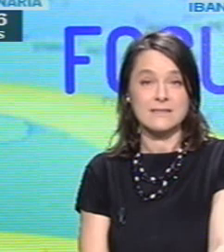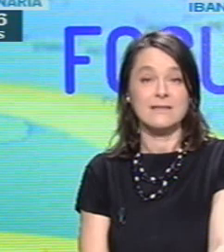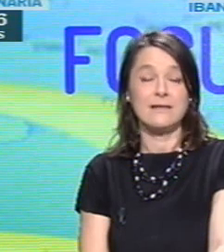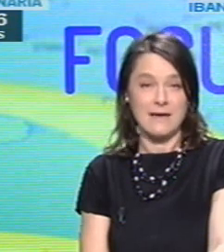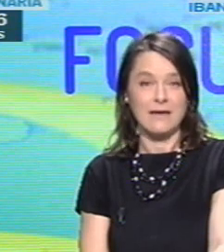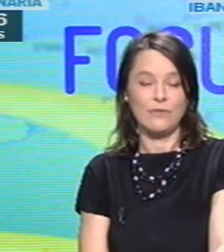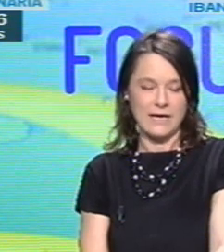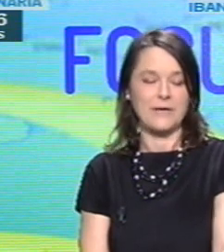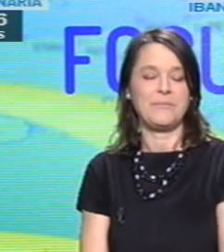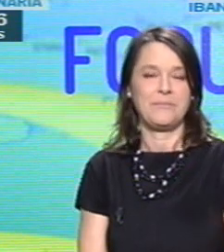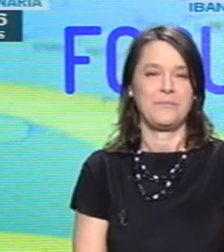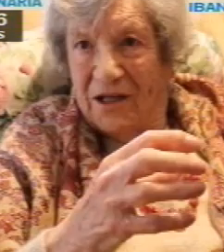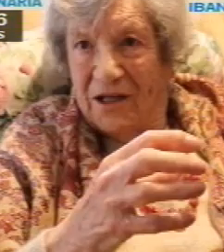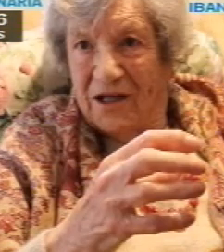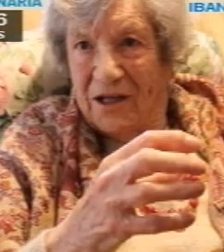hostess italiana a volare.